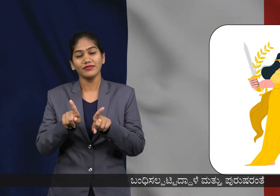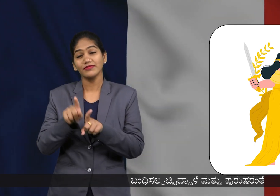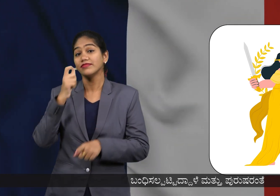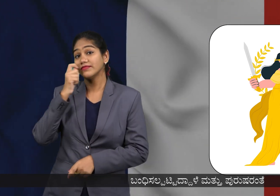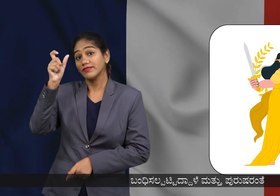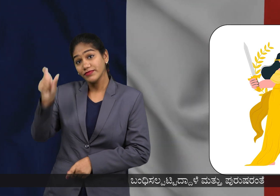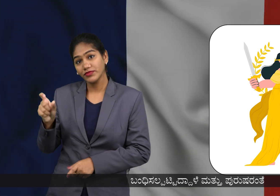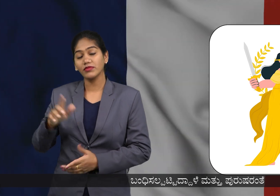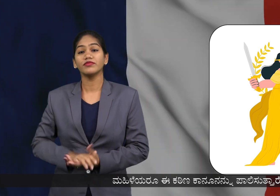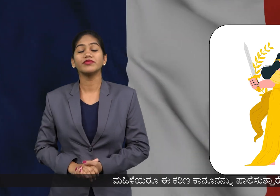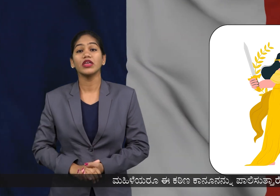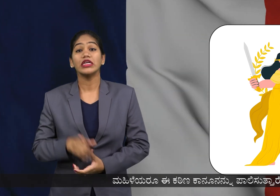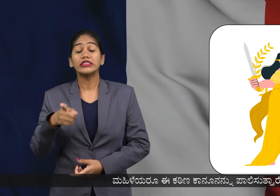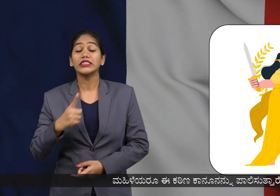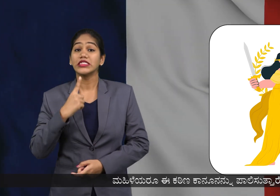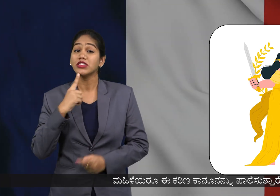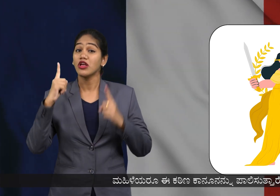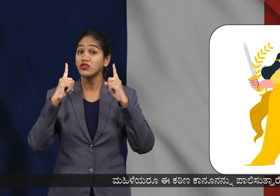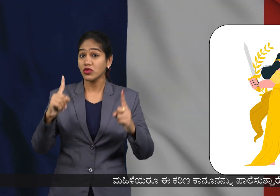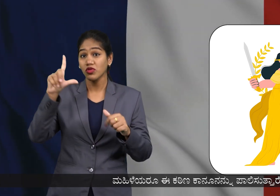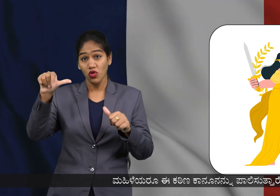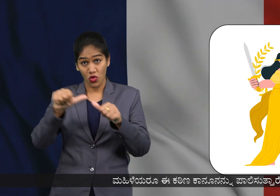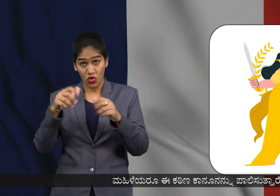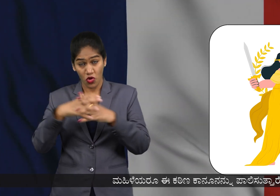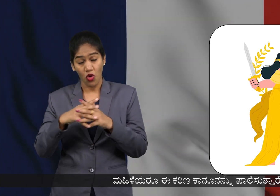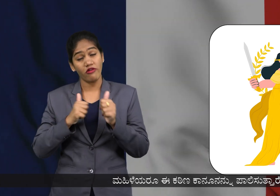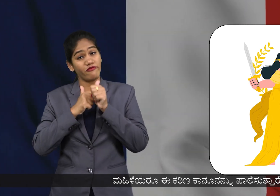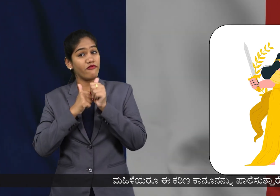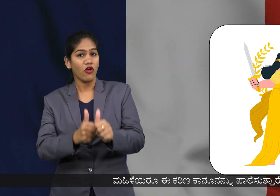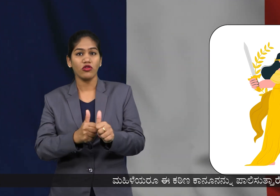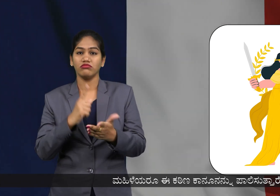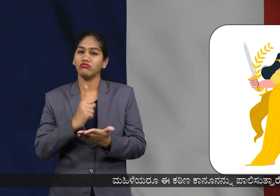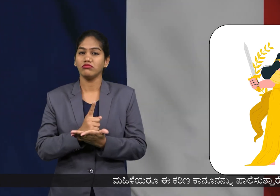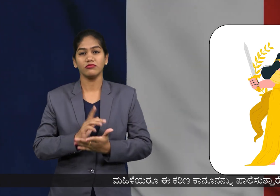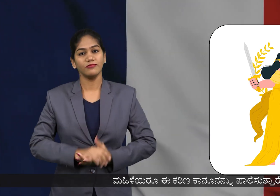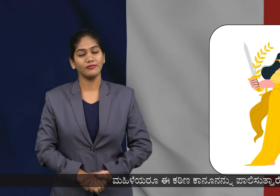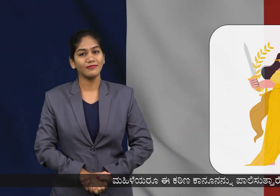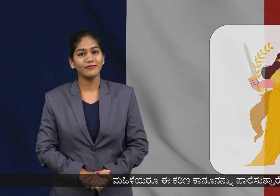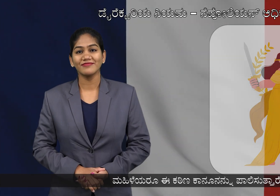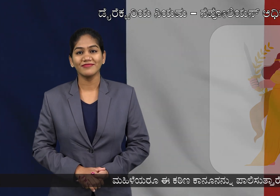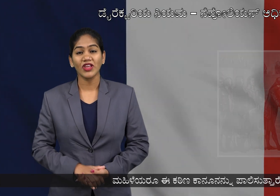ಬಂಧಿಸಲ್ಪಟ್ಟಿದ್ದಾಳೆ ಮತ್ತು ಪುರುಷರಂತೆ ಮಹಿಳೆಯರು ಈ ಕಠಿಣ ಕಾನೂನನ್ನ ಪಾಲಿಸುತ್ತಾರೆ.